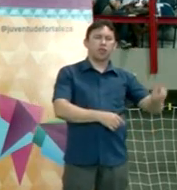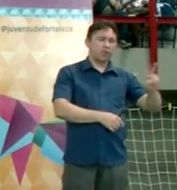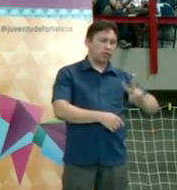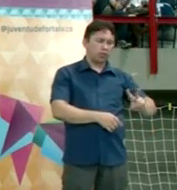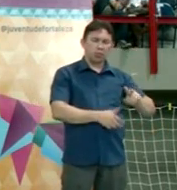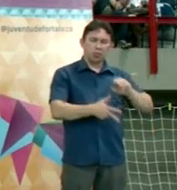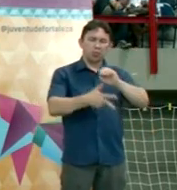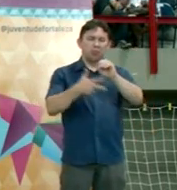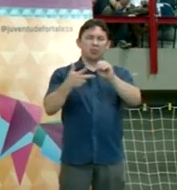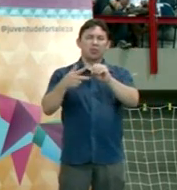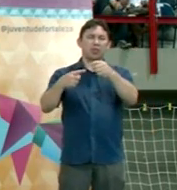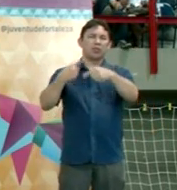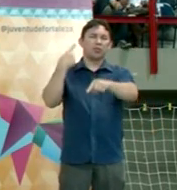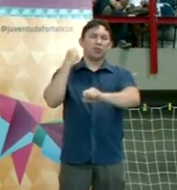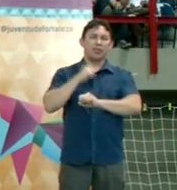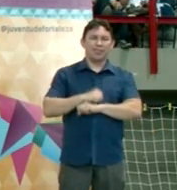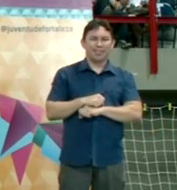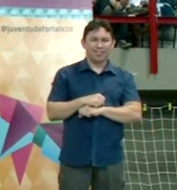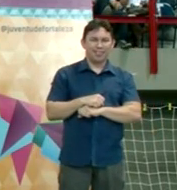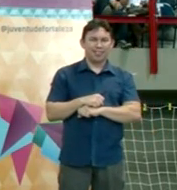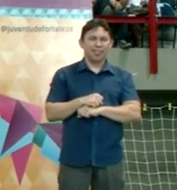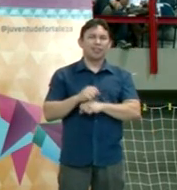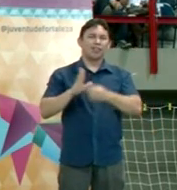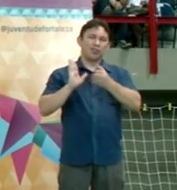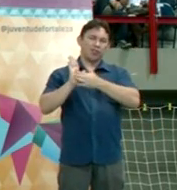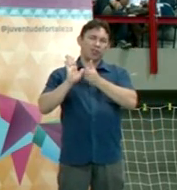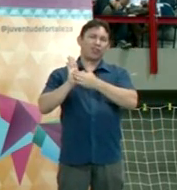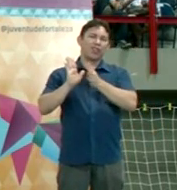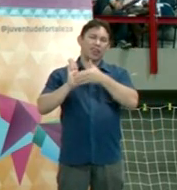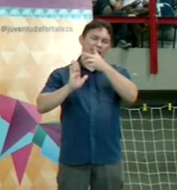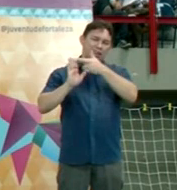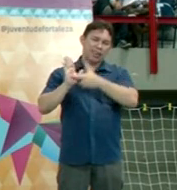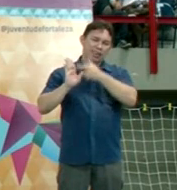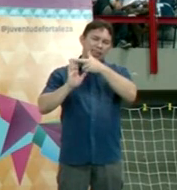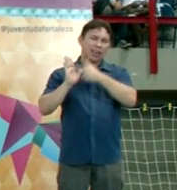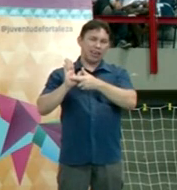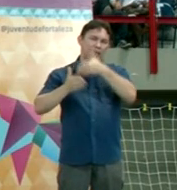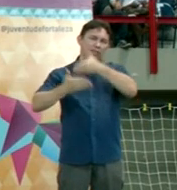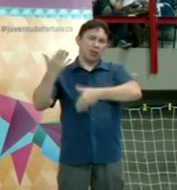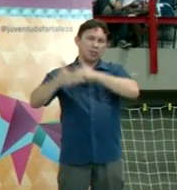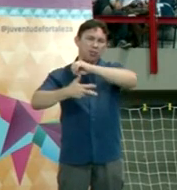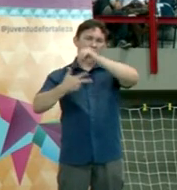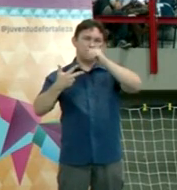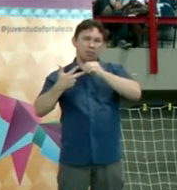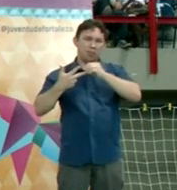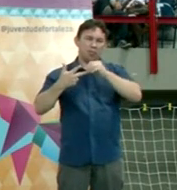tradicional, no Enem não pode haver. Está lá escrito no guia de elaboração de itens, no